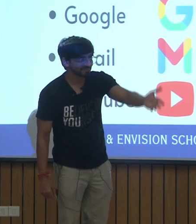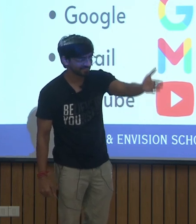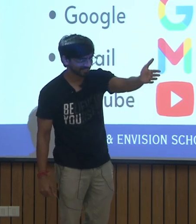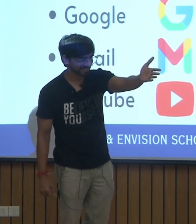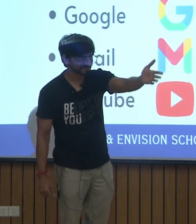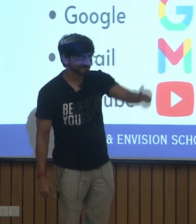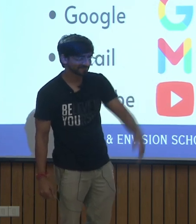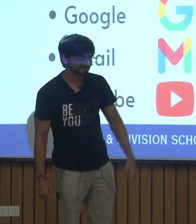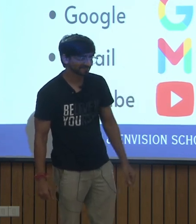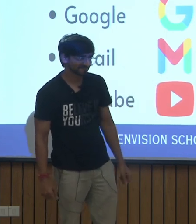इंस्टाग्राम